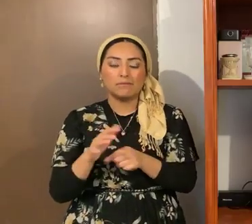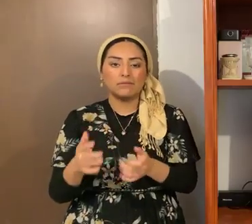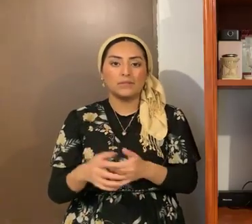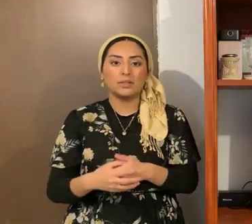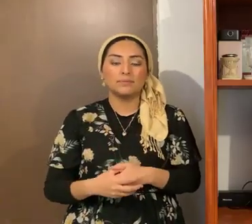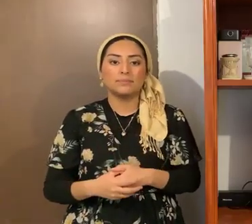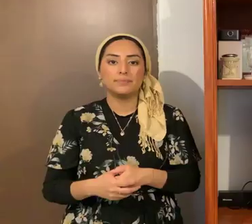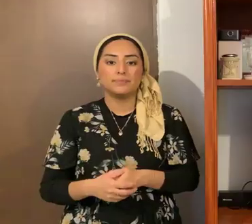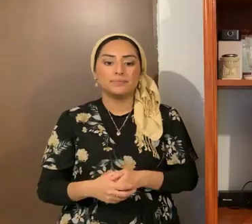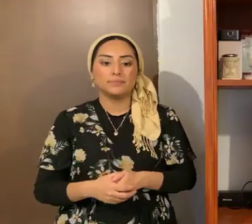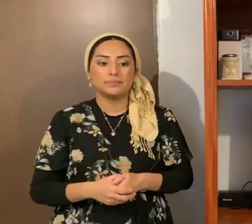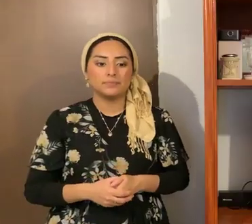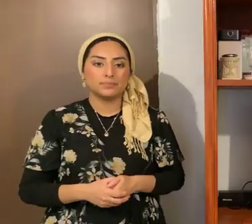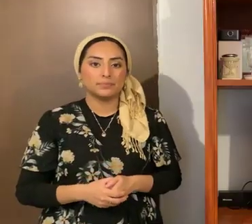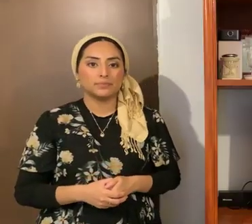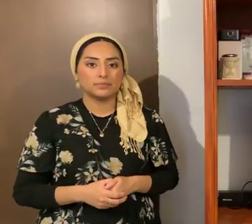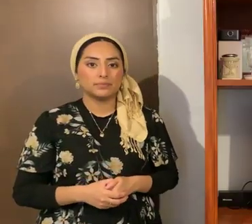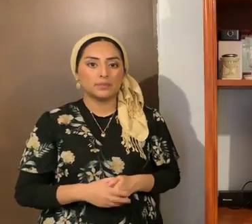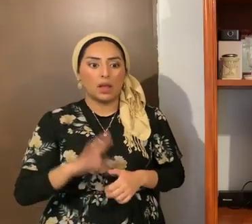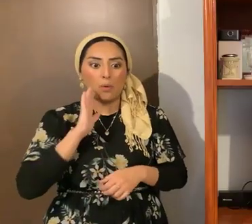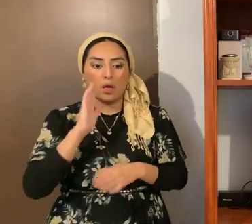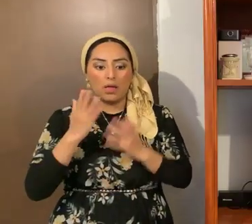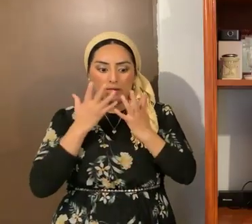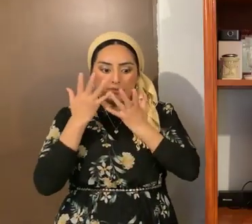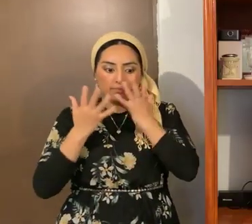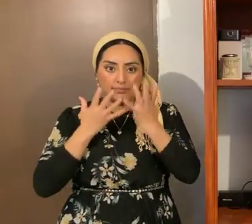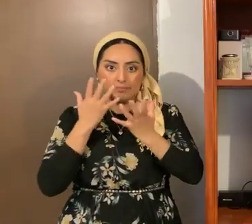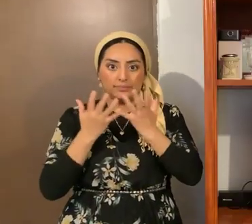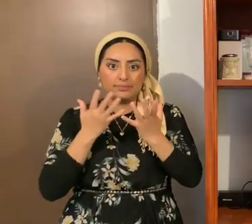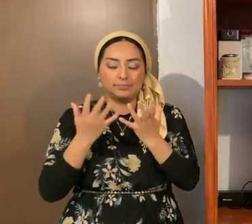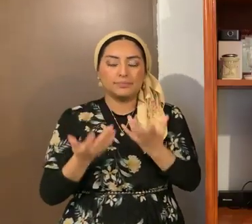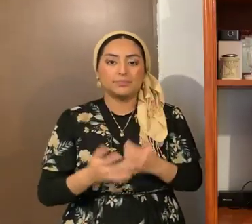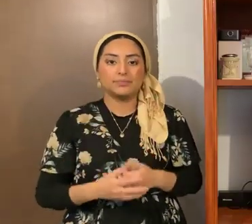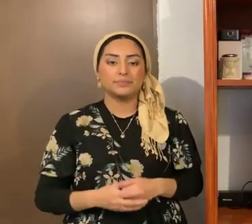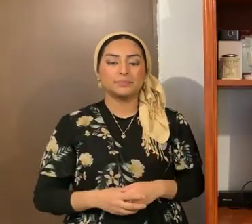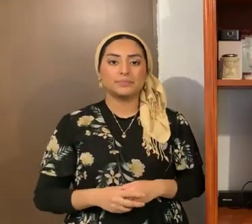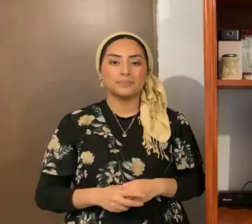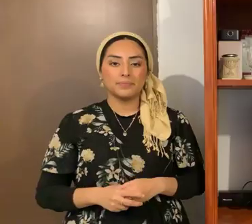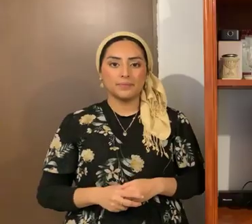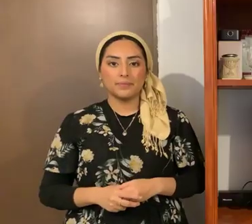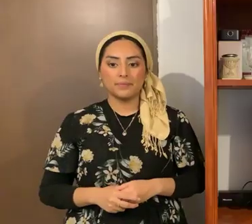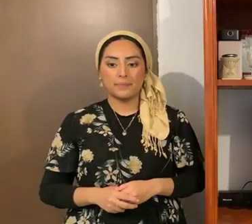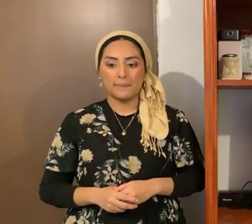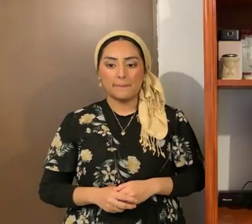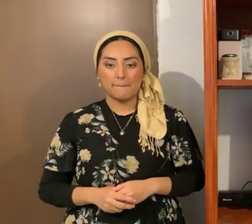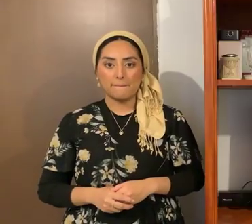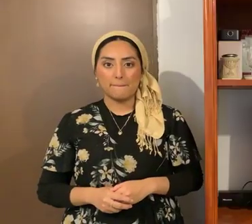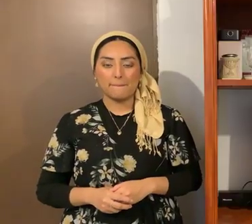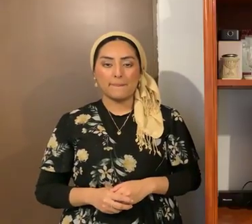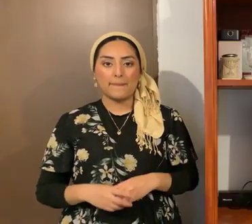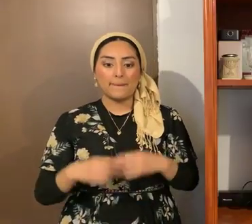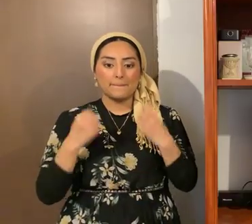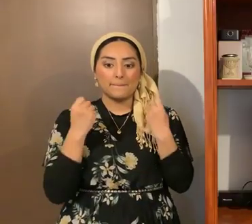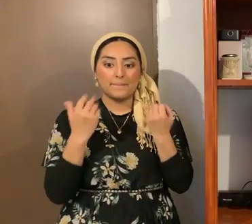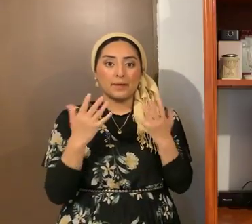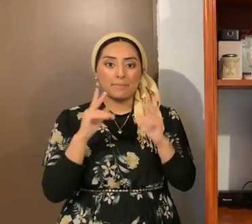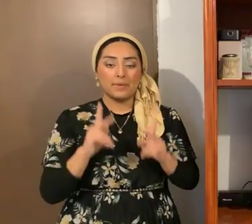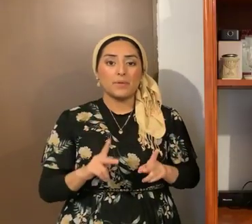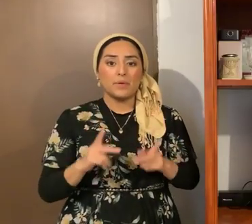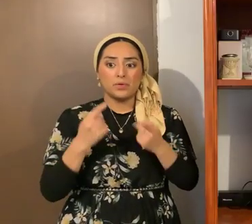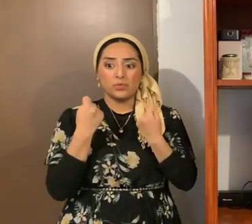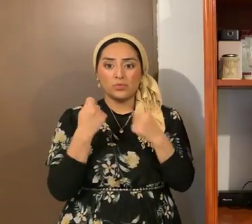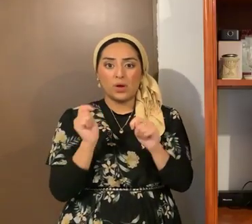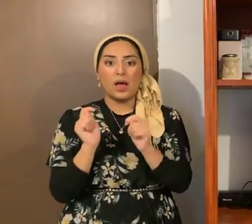cual. Haremos el ridículo y quedaremos avergonzados. Ahora, mucha gente ha